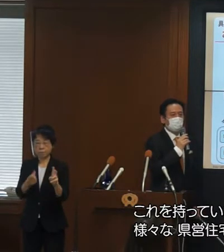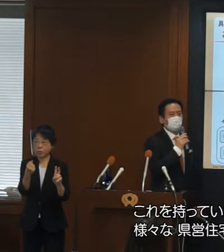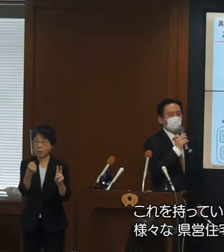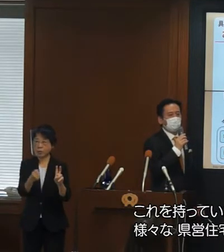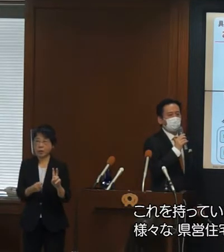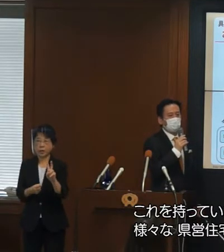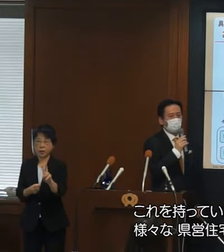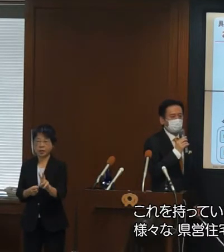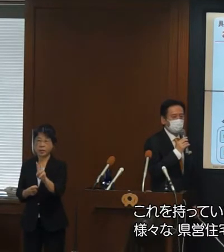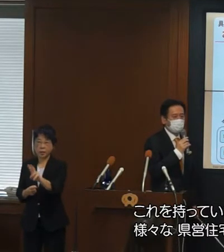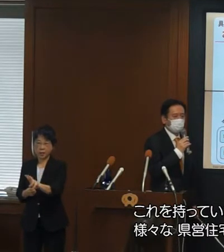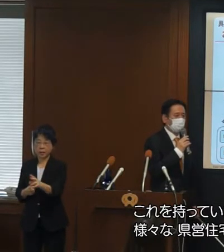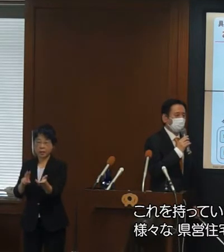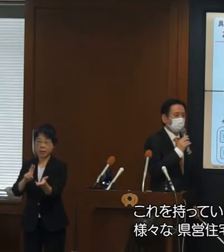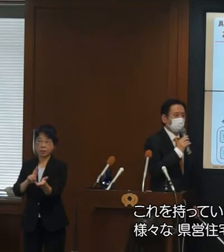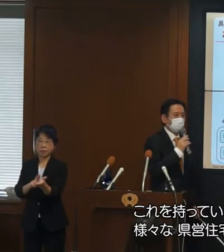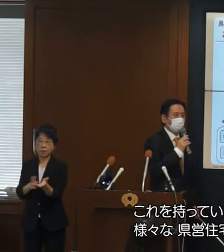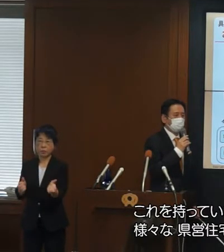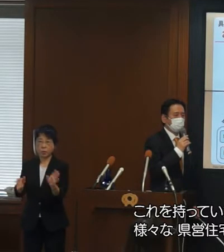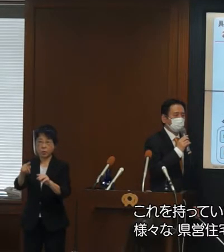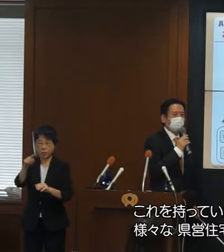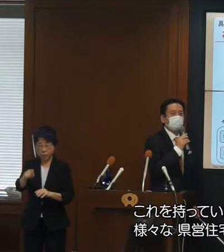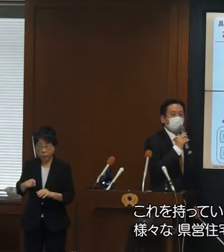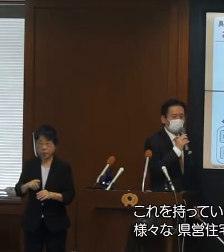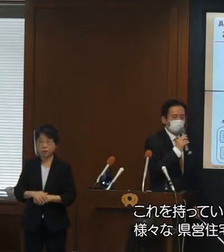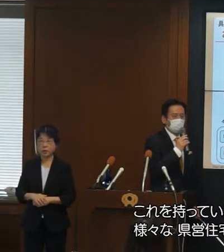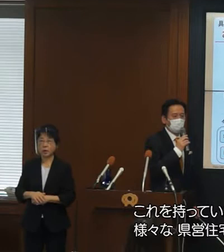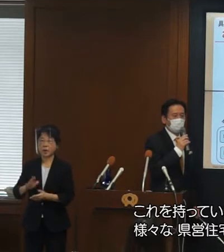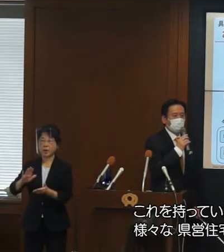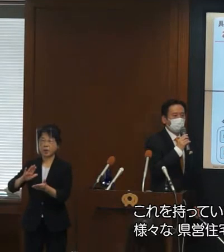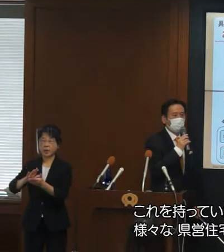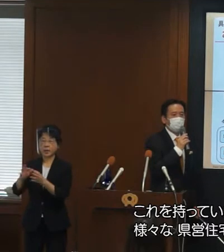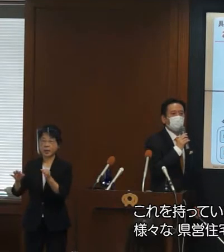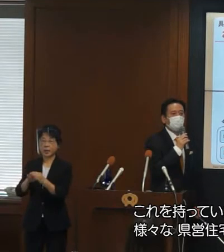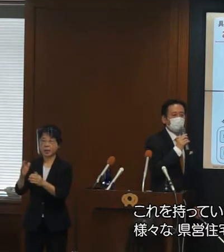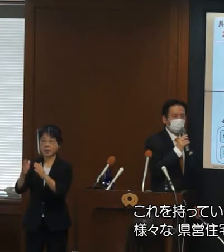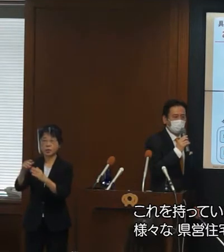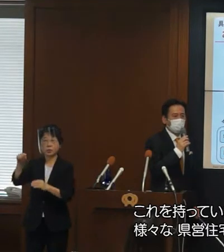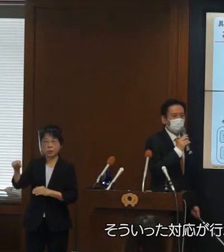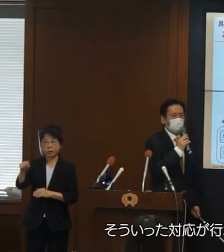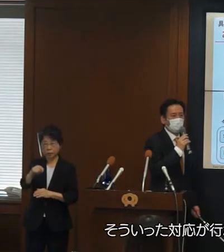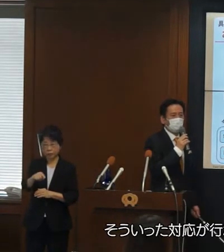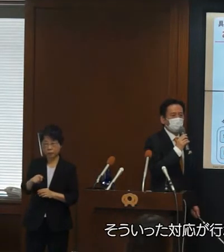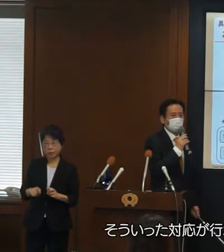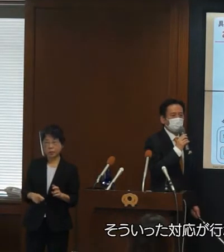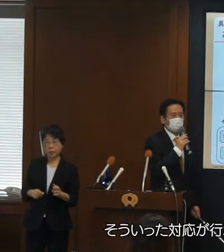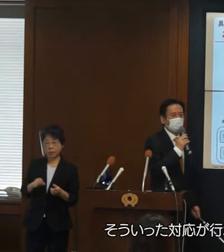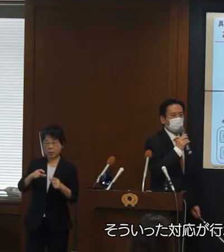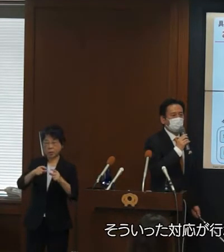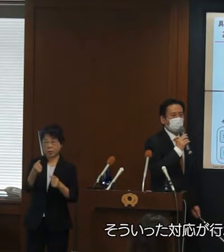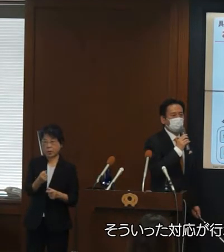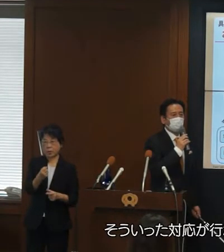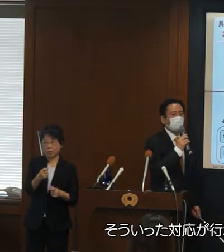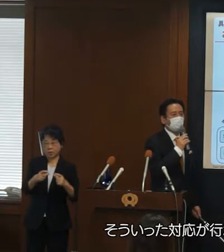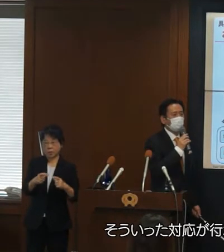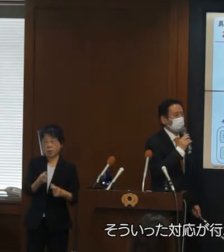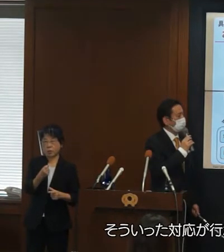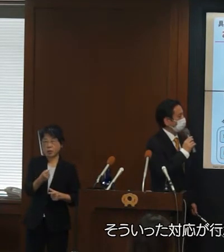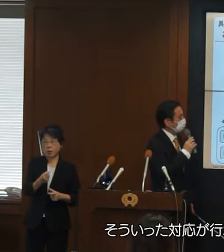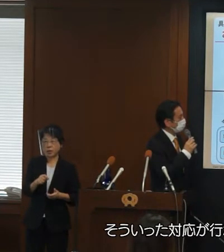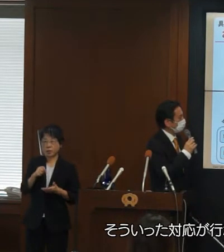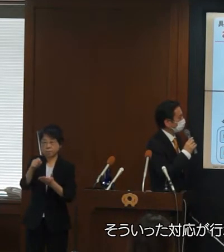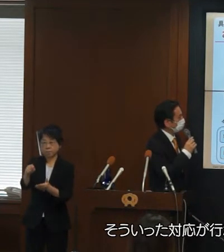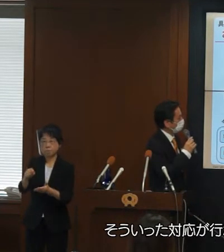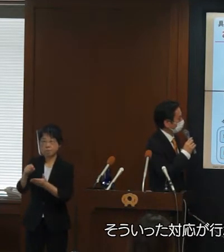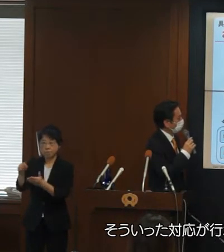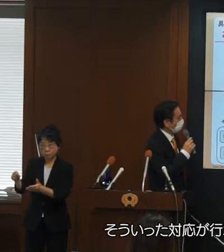言いました県住宅だとか病院とかで、そういった対応が行